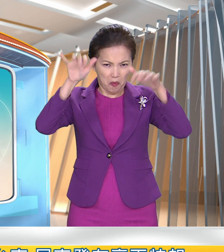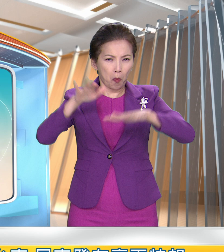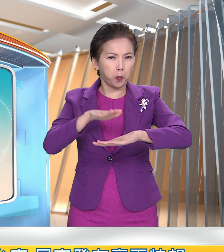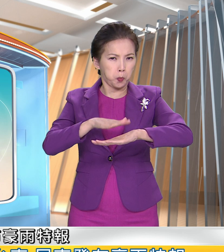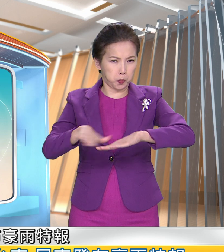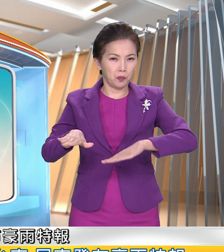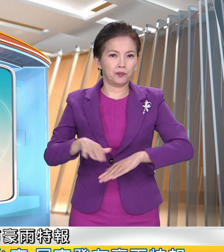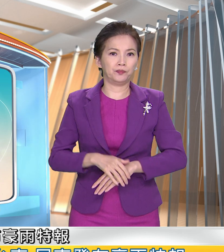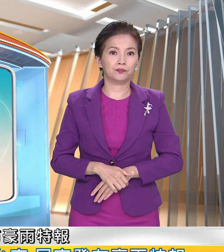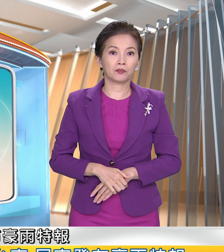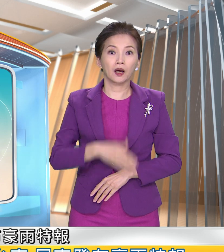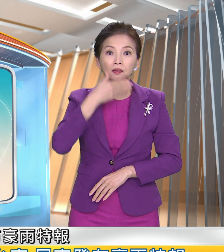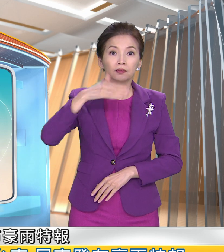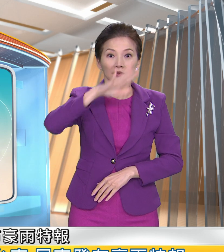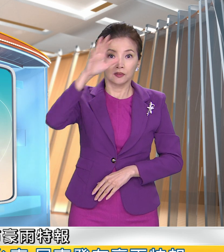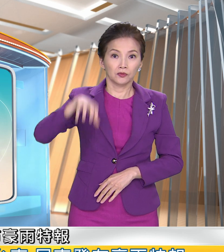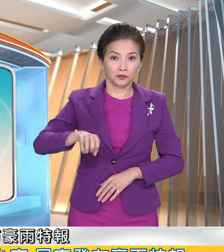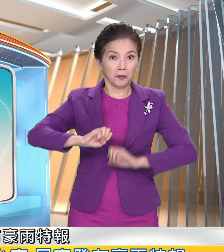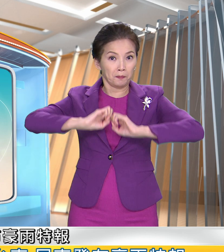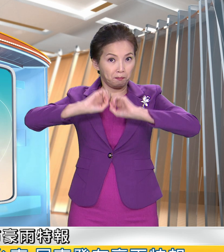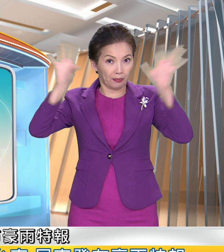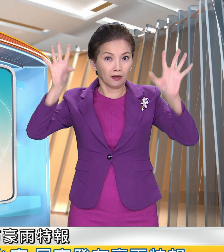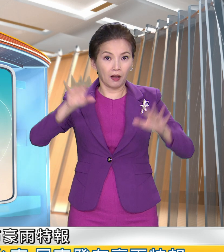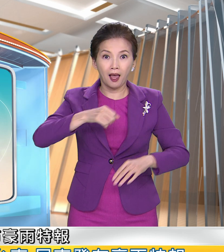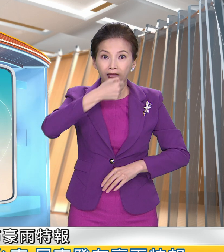以及屏东地区发布了豪雨特报。